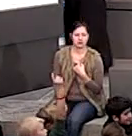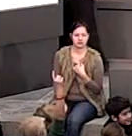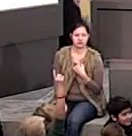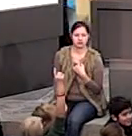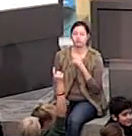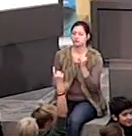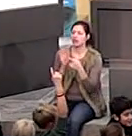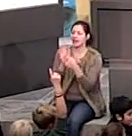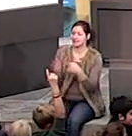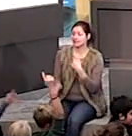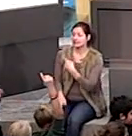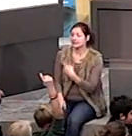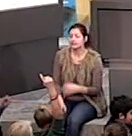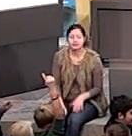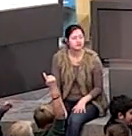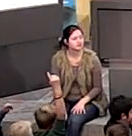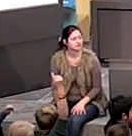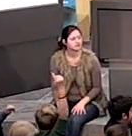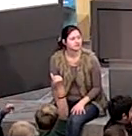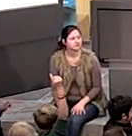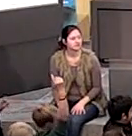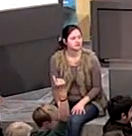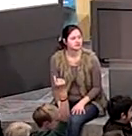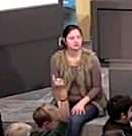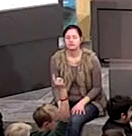Ik kan het je laten zien.